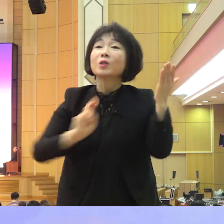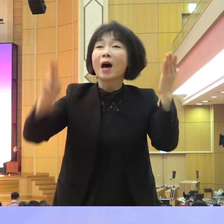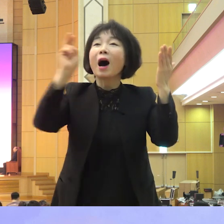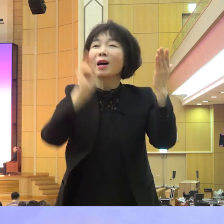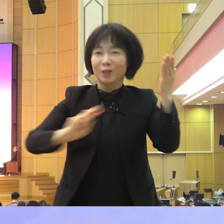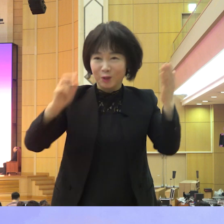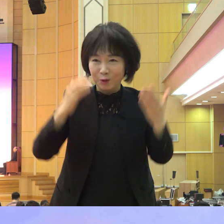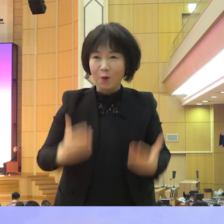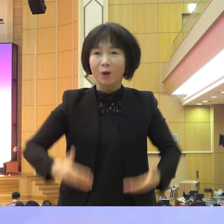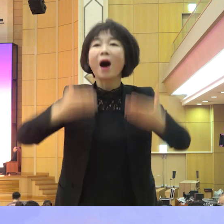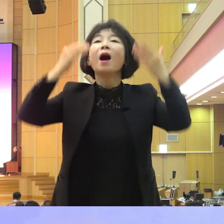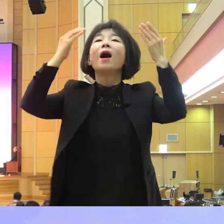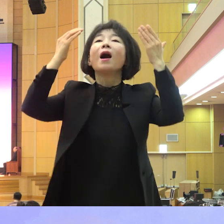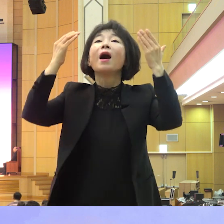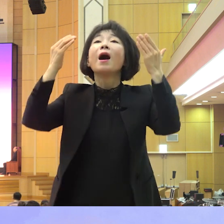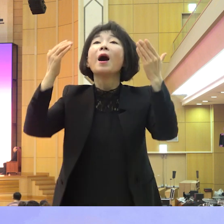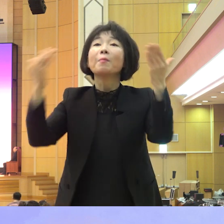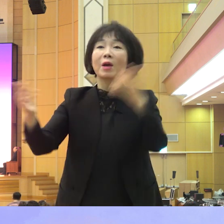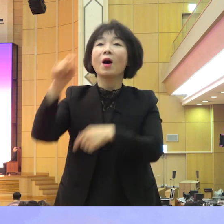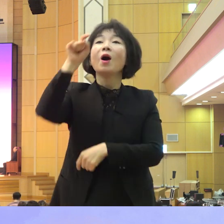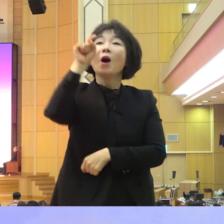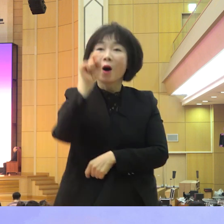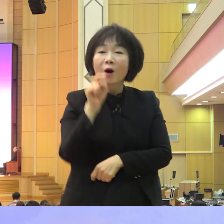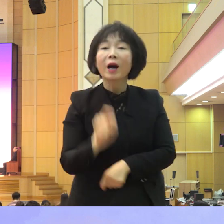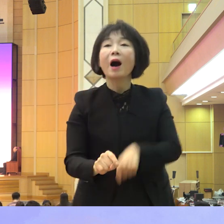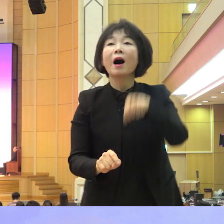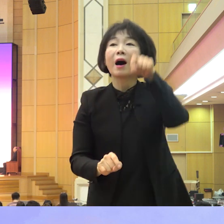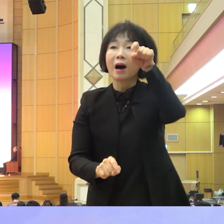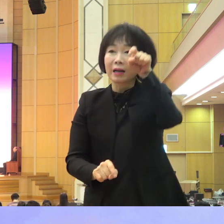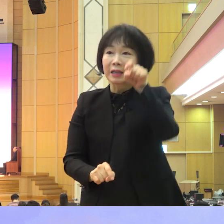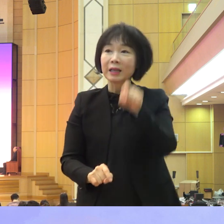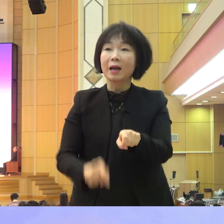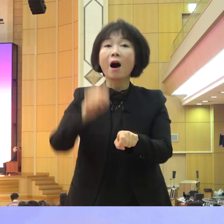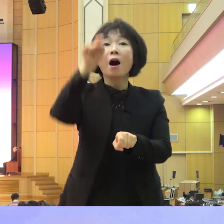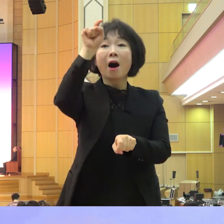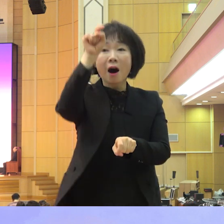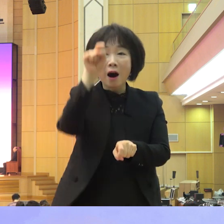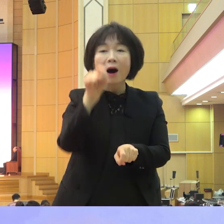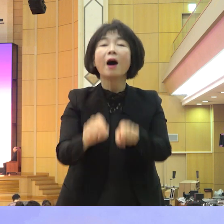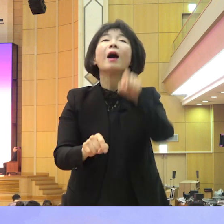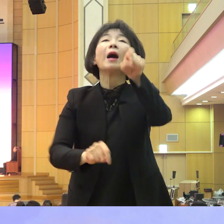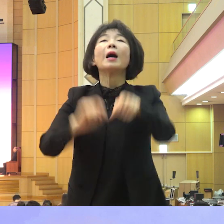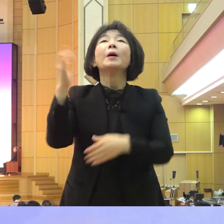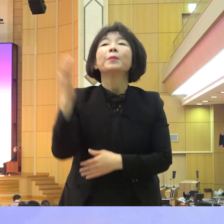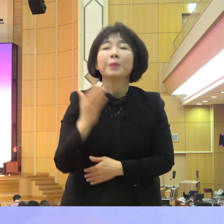잡고 찬송하. 나를 위해 예비하신,